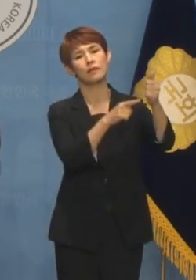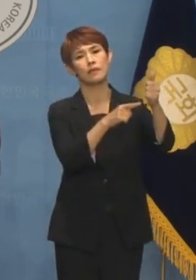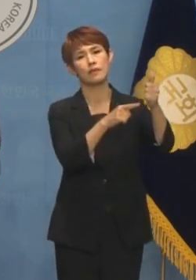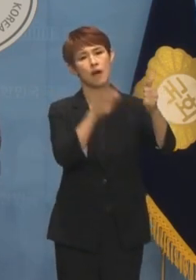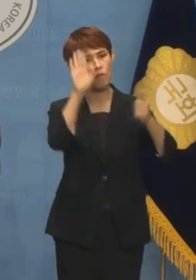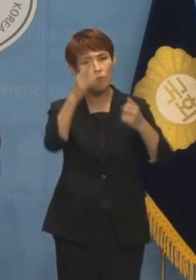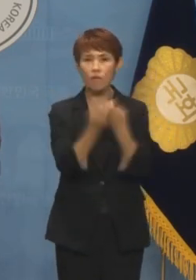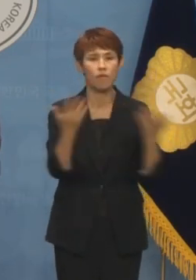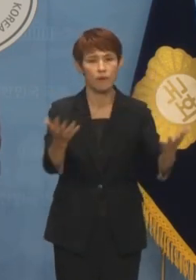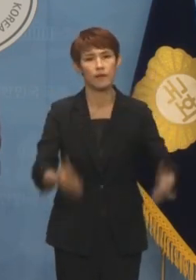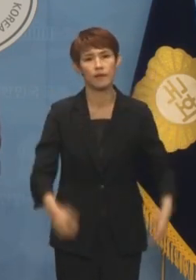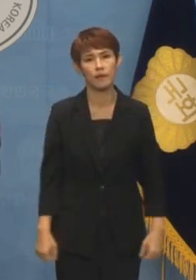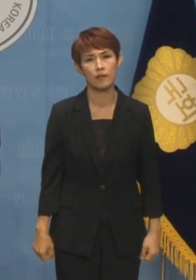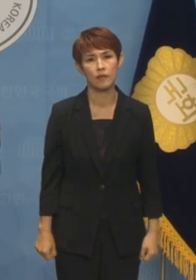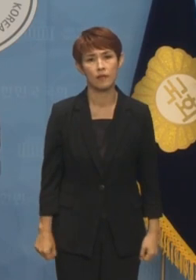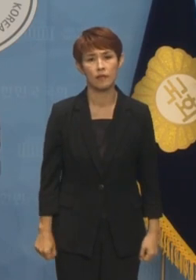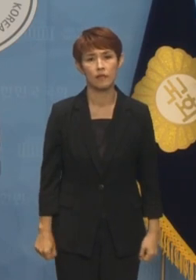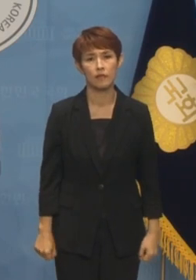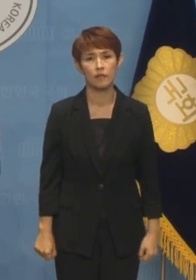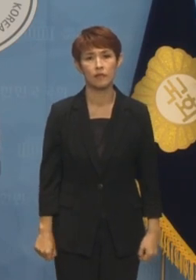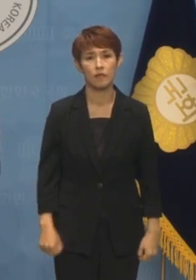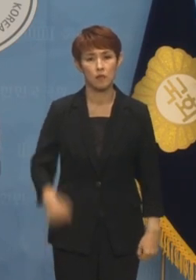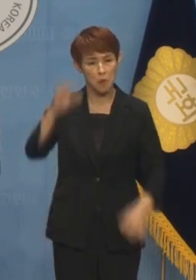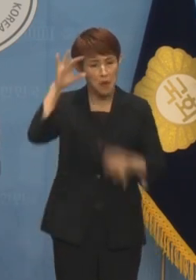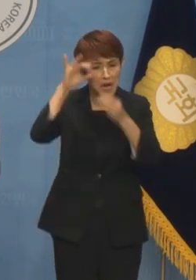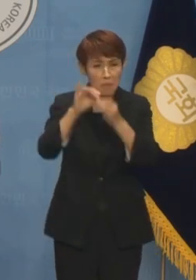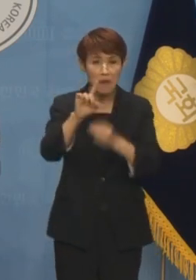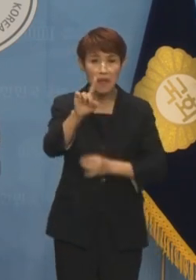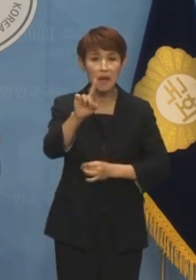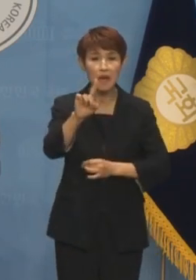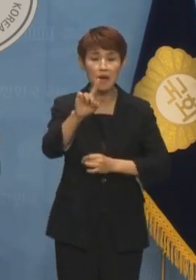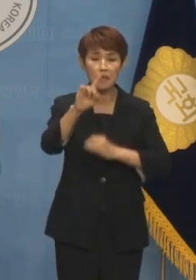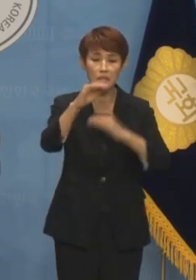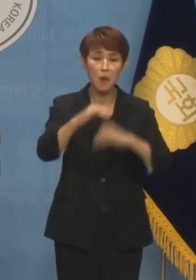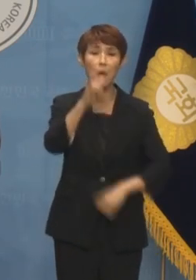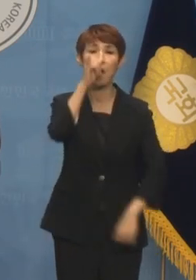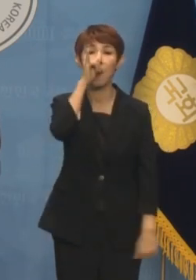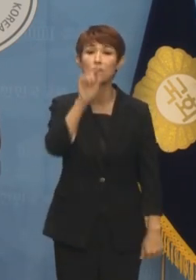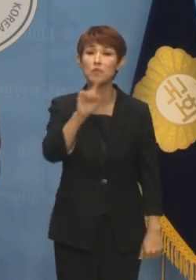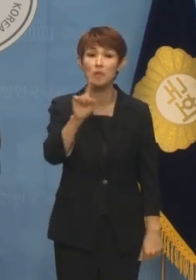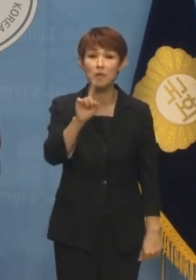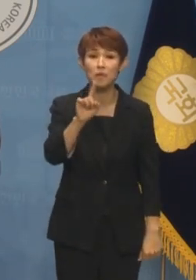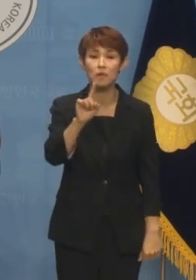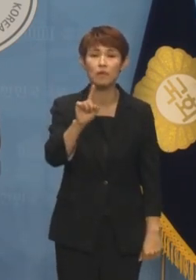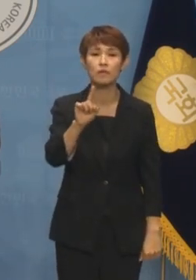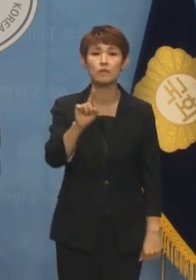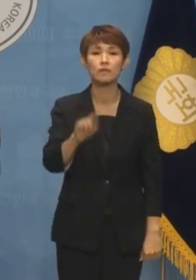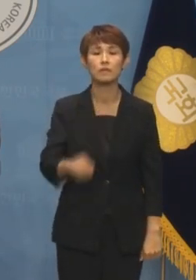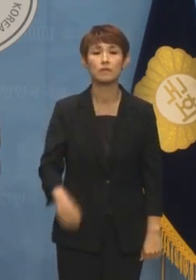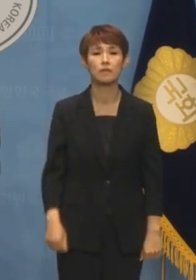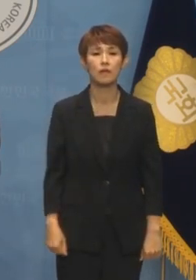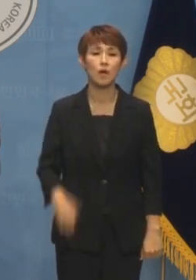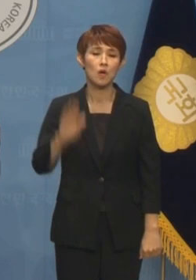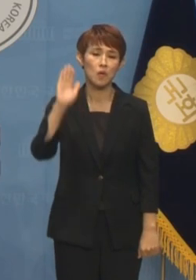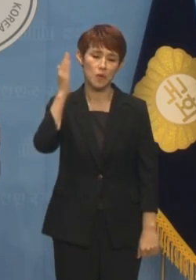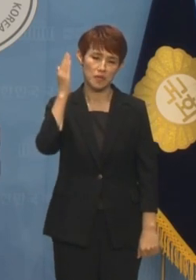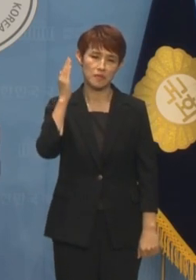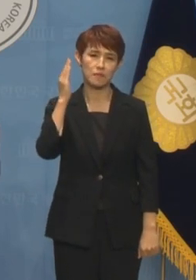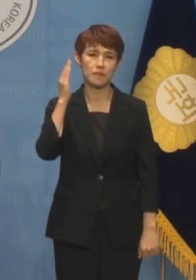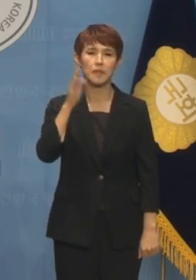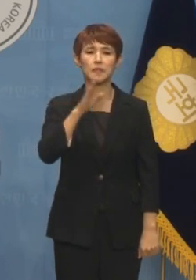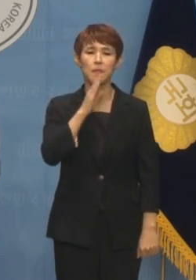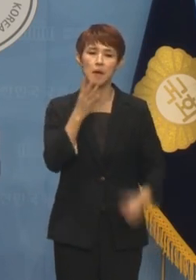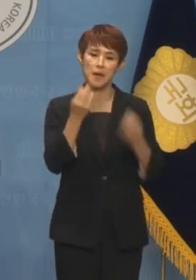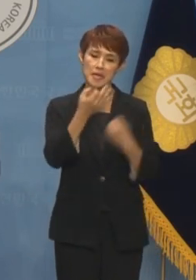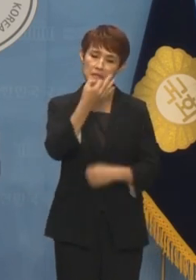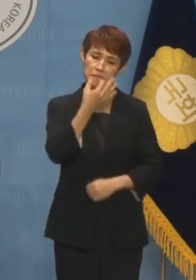해야 합니까? 유일하게 공감했던 대통령의 첫머리 인사말처럼 요즘 정말